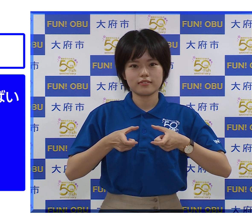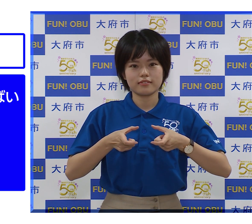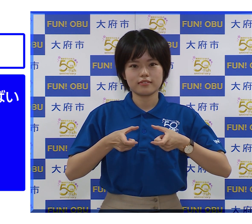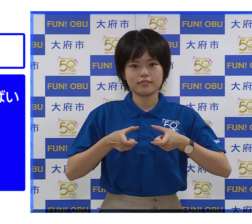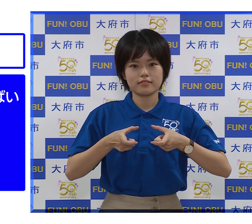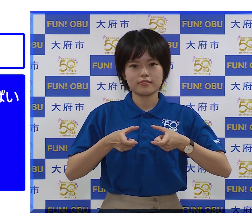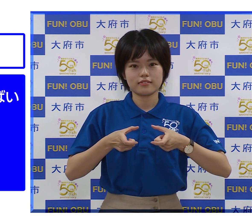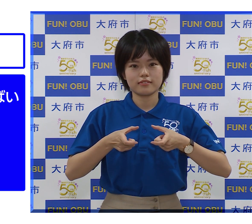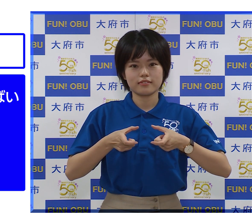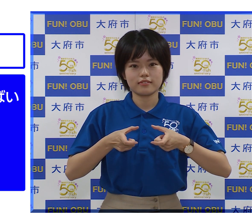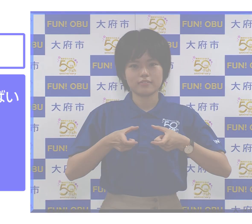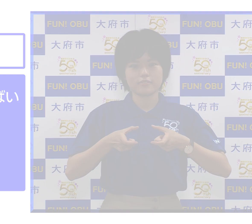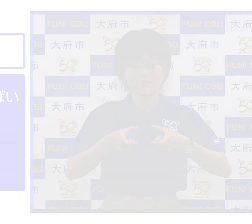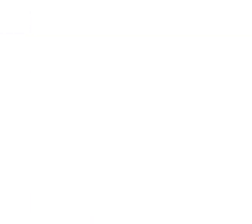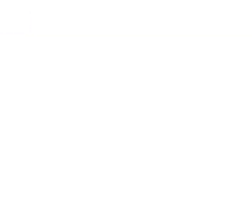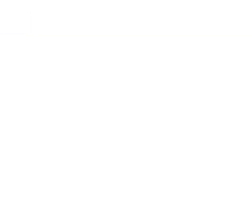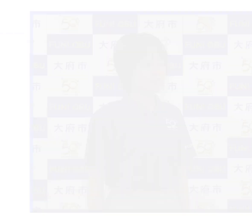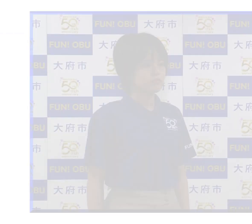ます